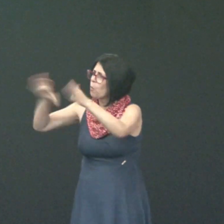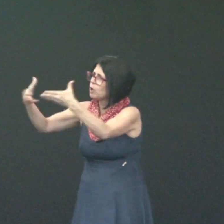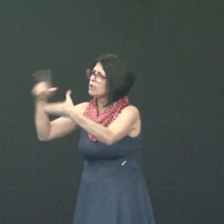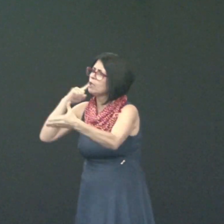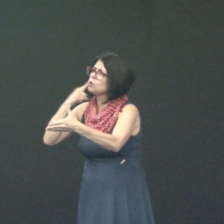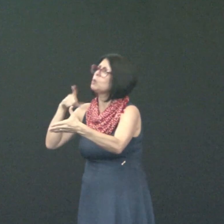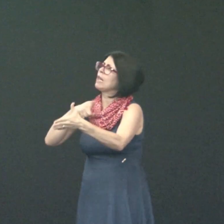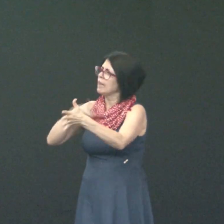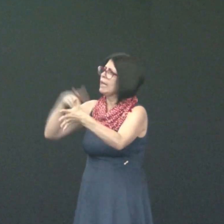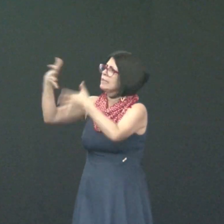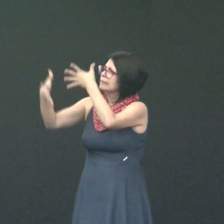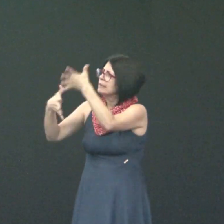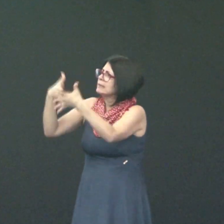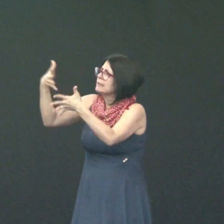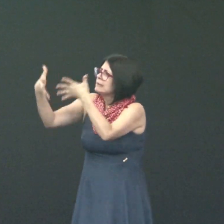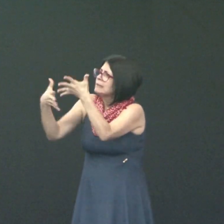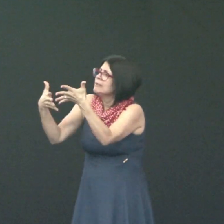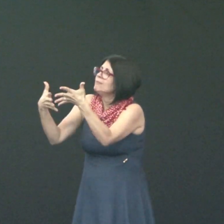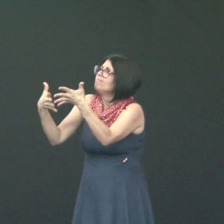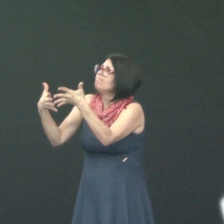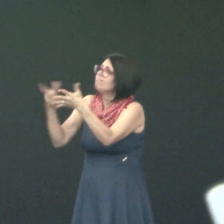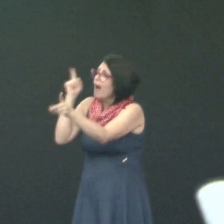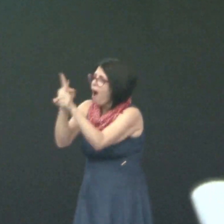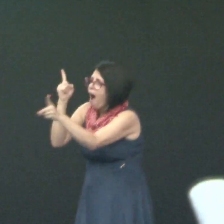E qual foi o motivo dessa pesquisa?